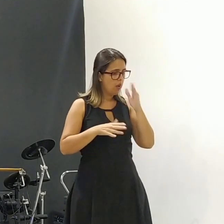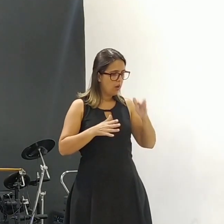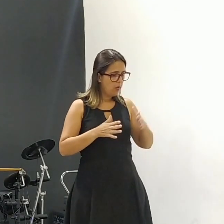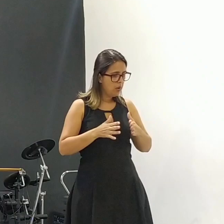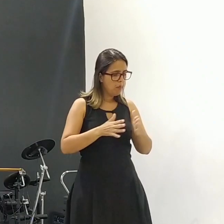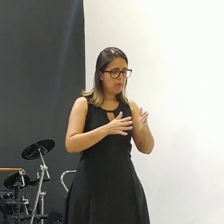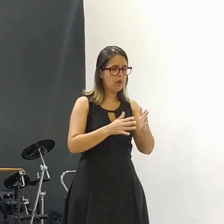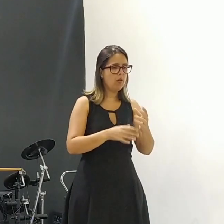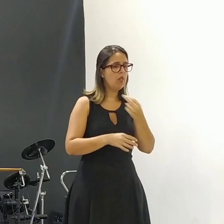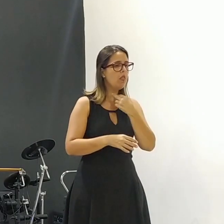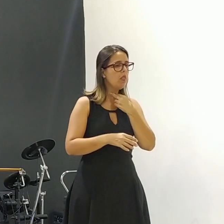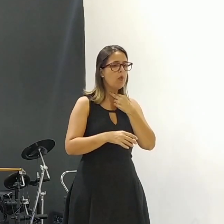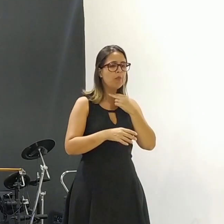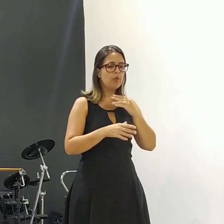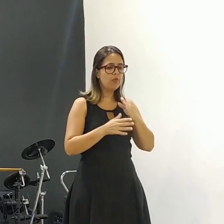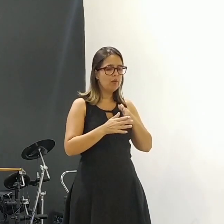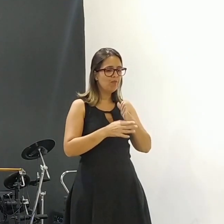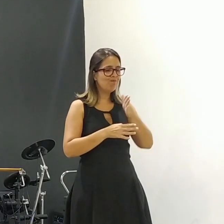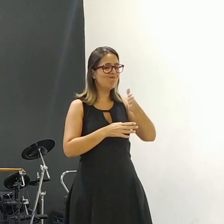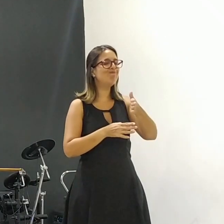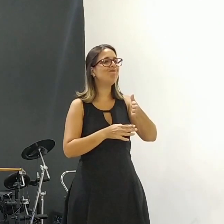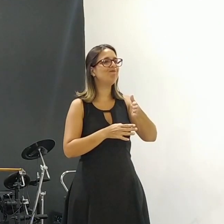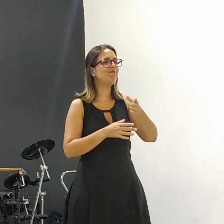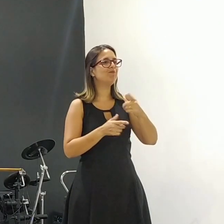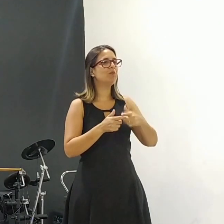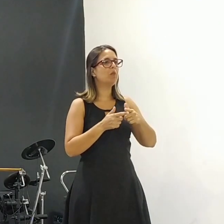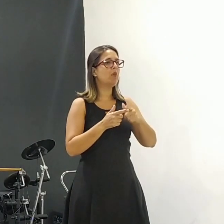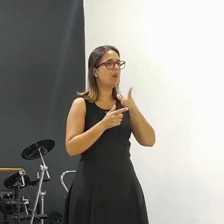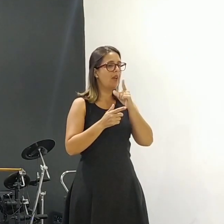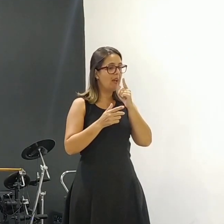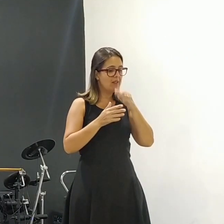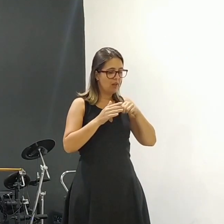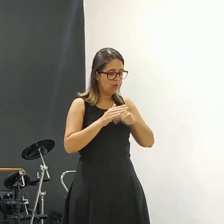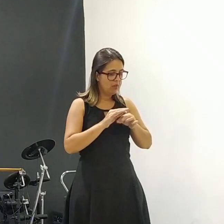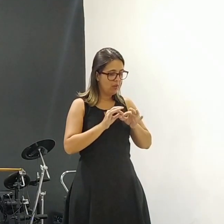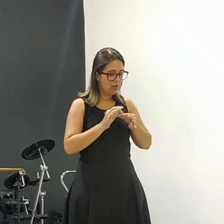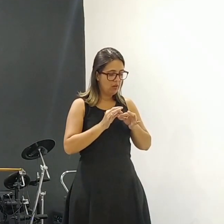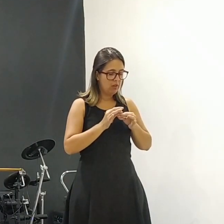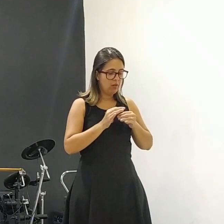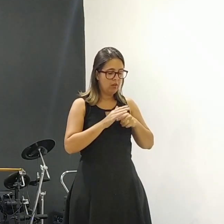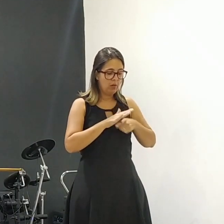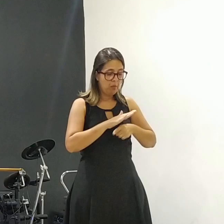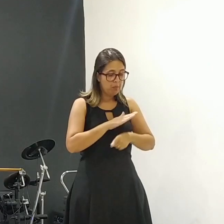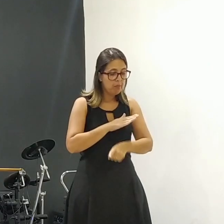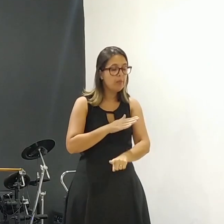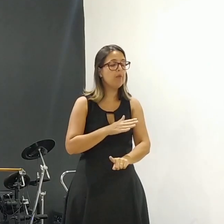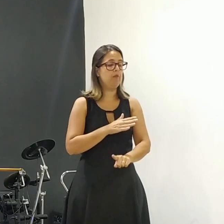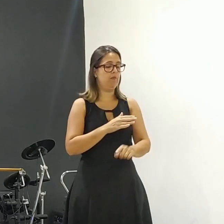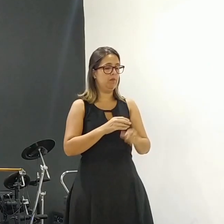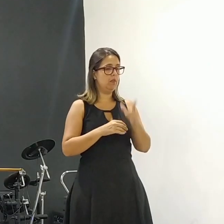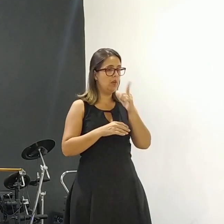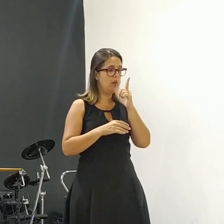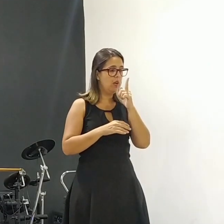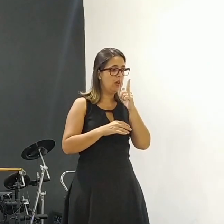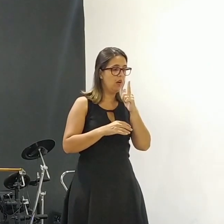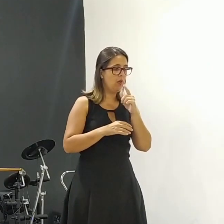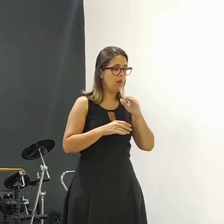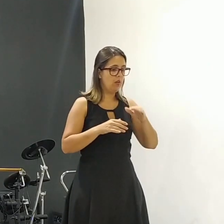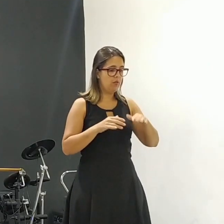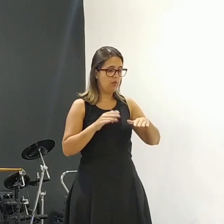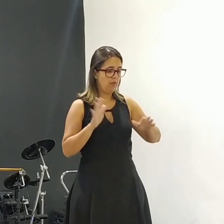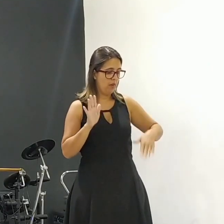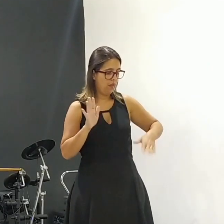que não se podia atravessar, porque as águas eram profundas, águas que se deviam passar a